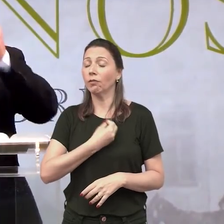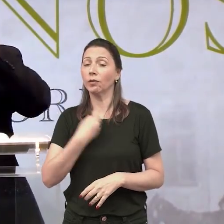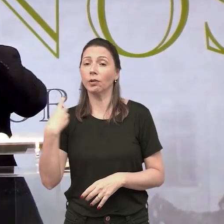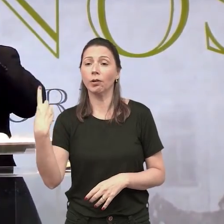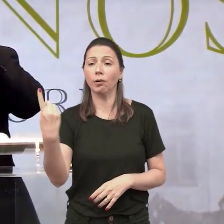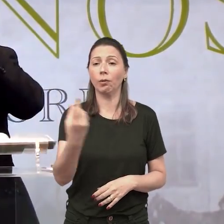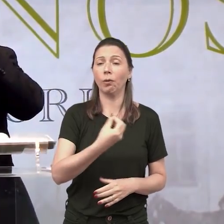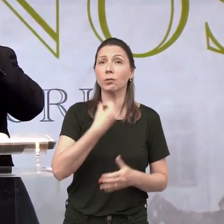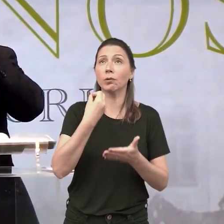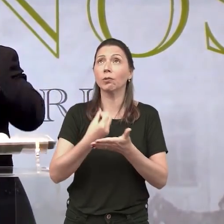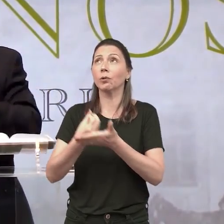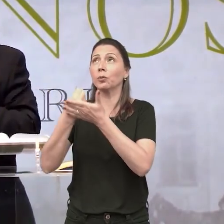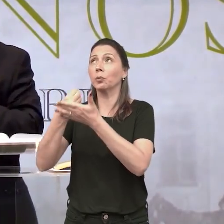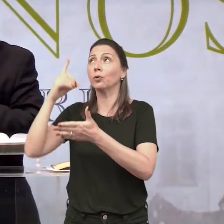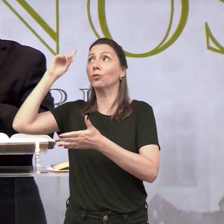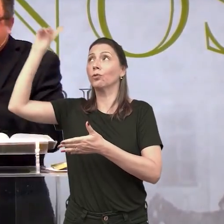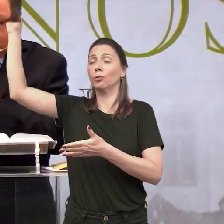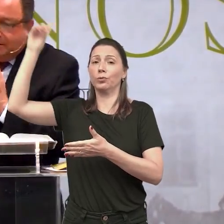mãos.